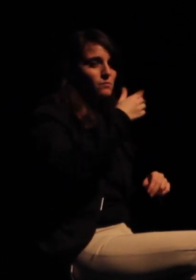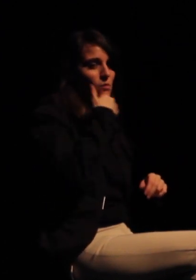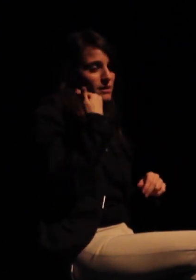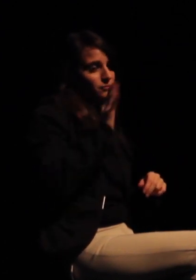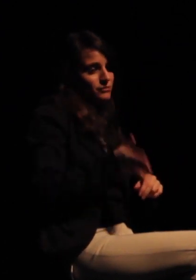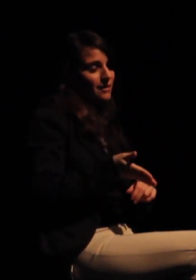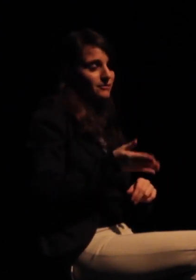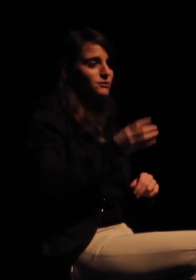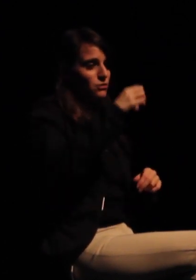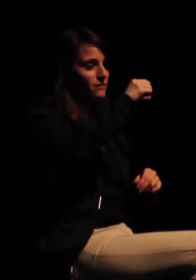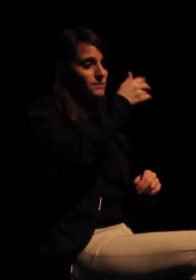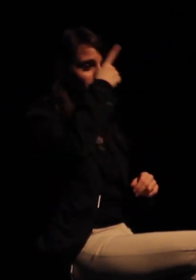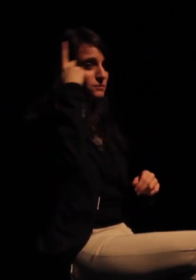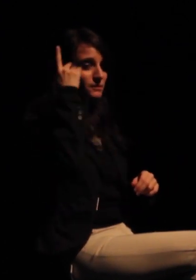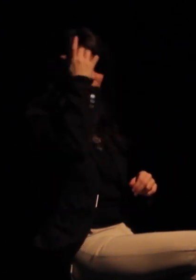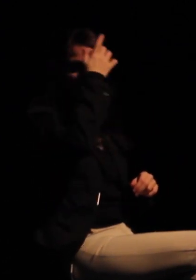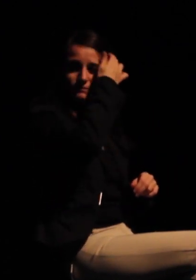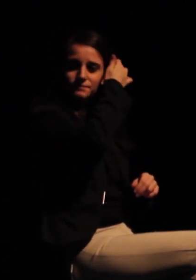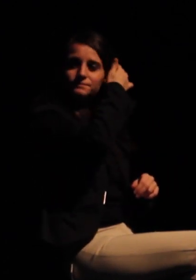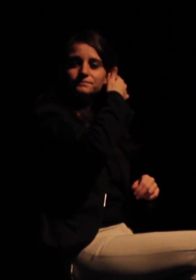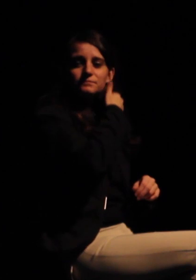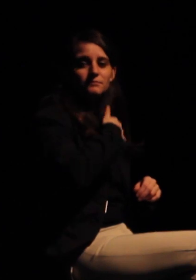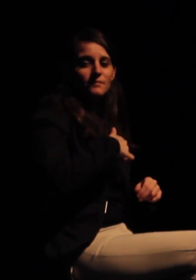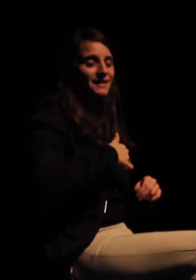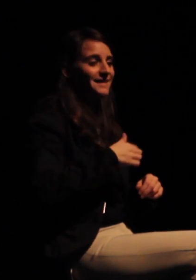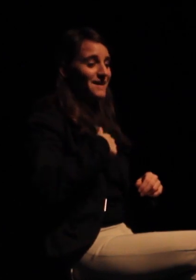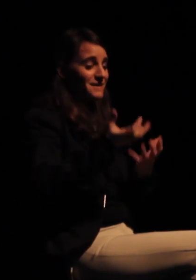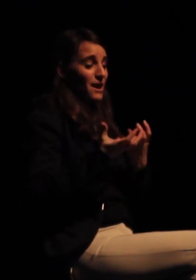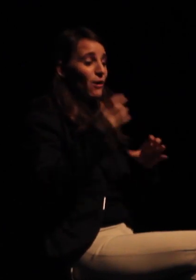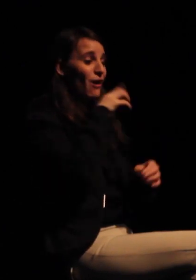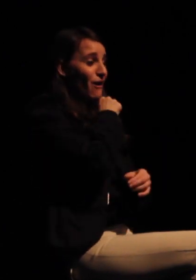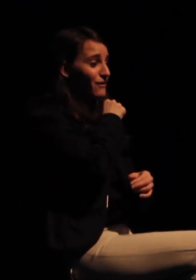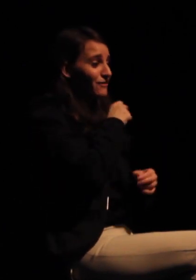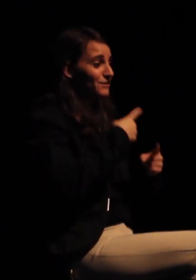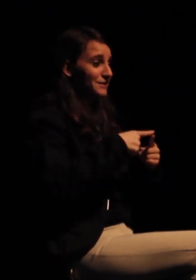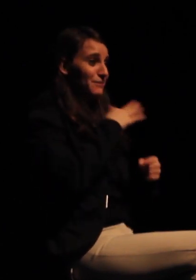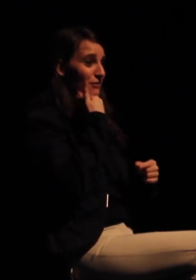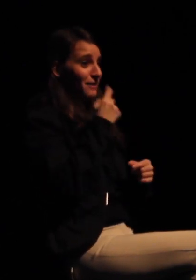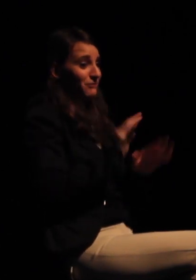antes da posse. Eu quero tomar posse jovem, rápido, para ver